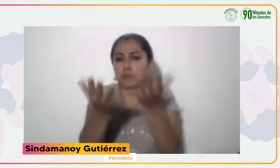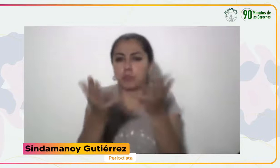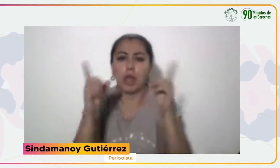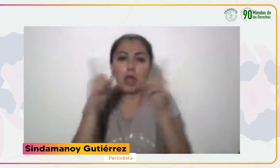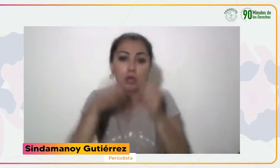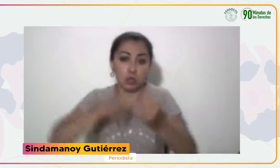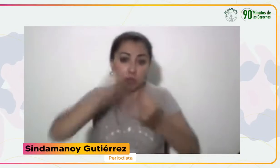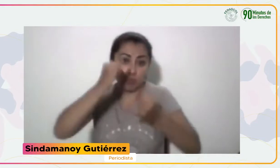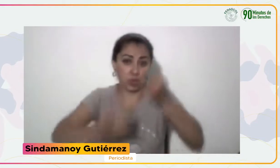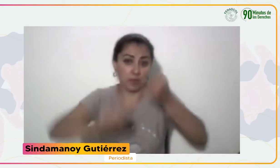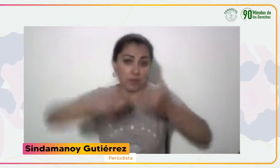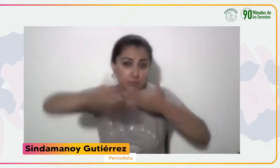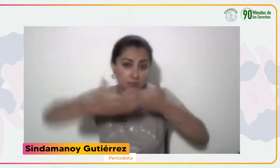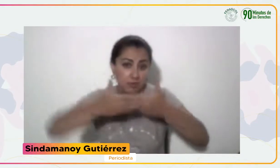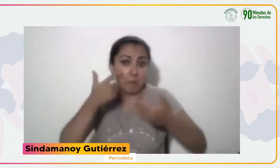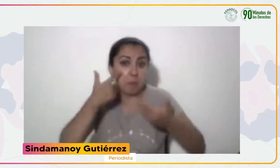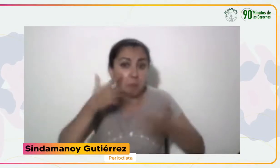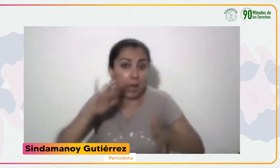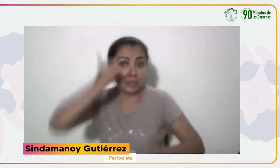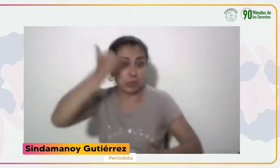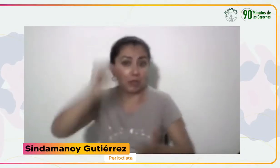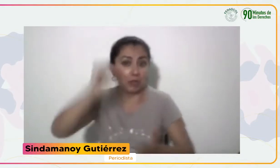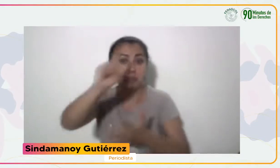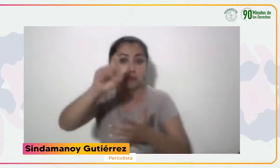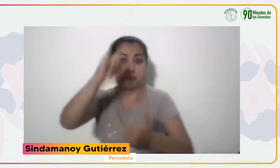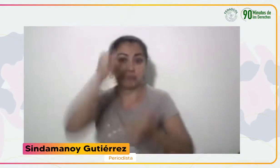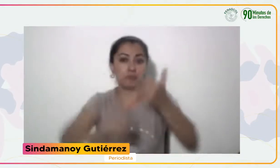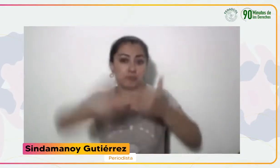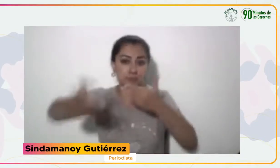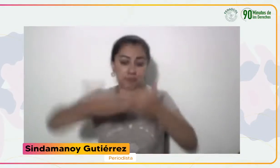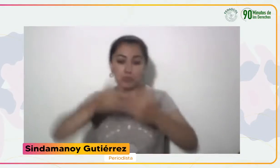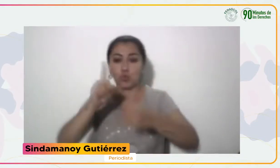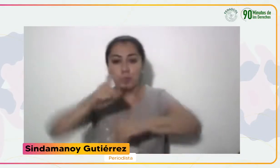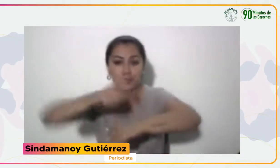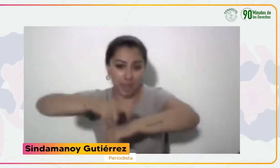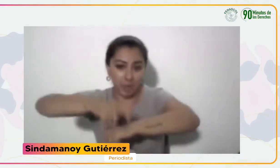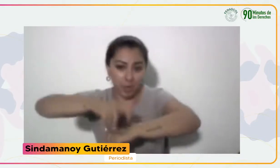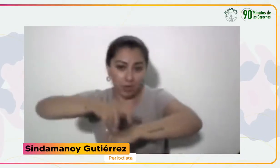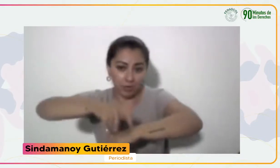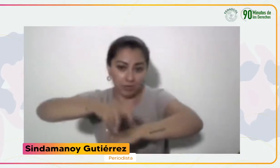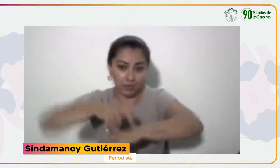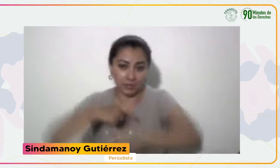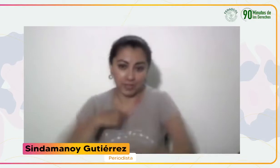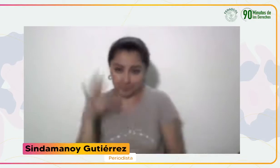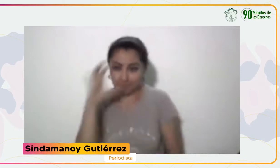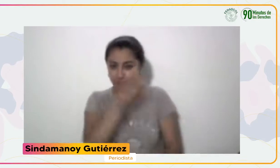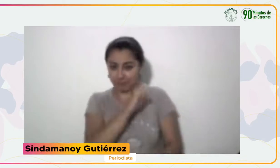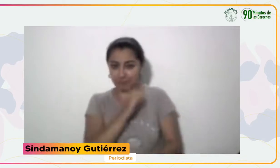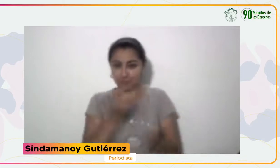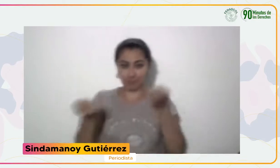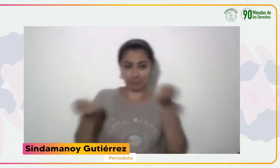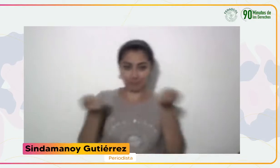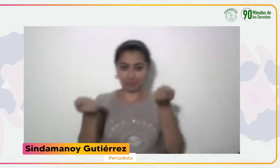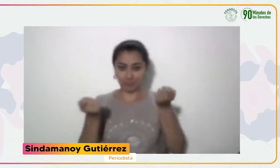sociedad civil y participar en estos espacios o abrir el espacio. Yo sé que ya por temas de